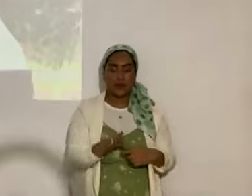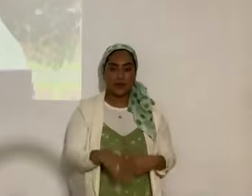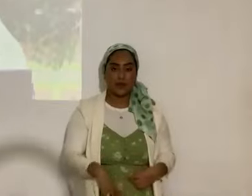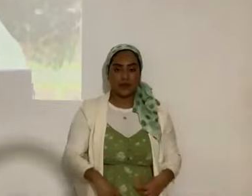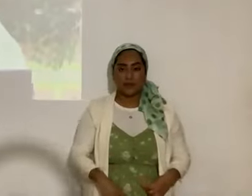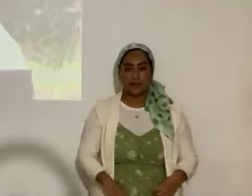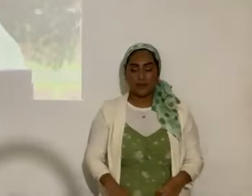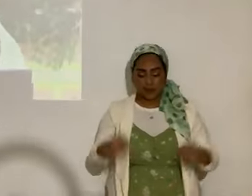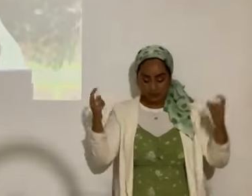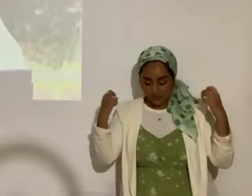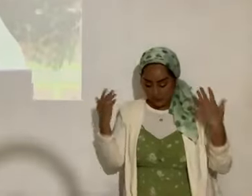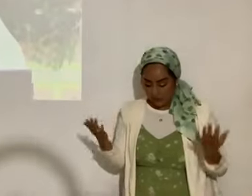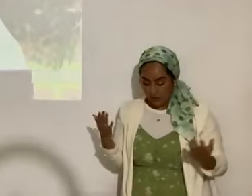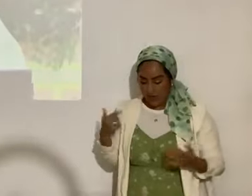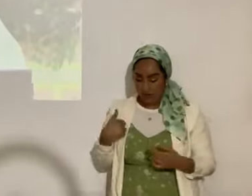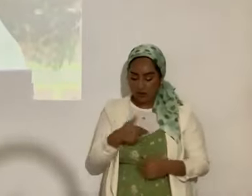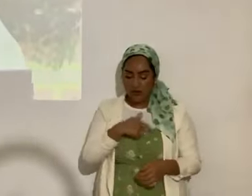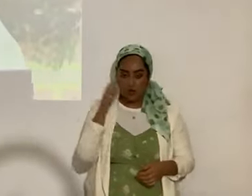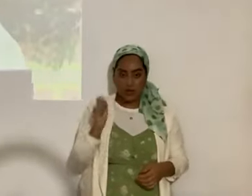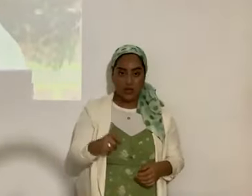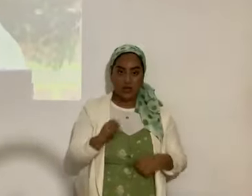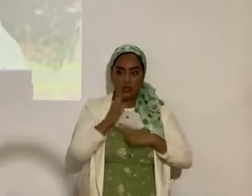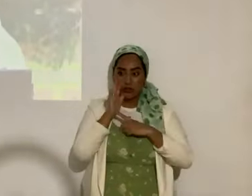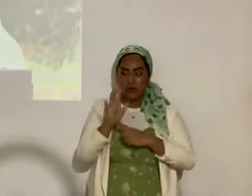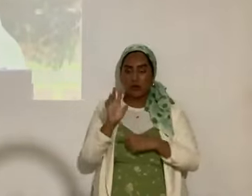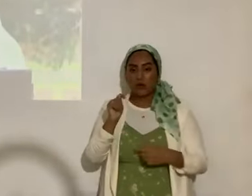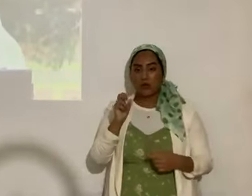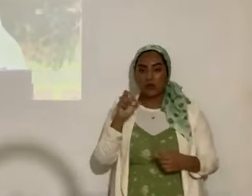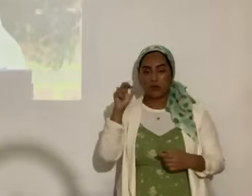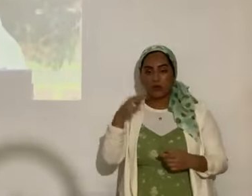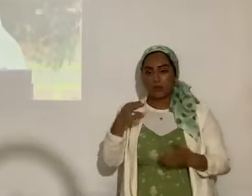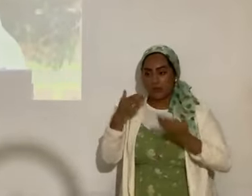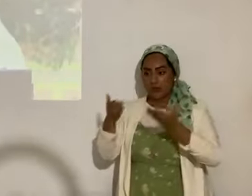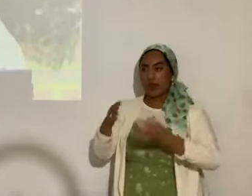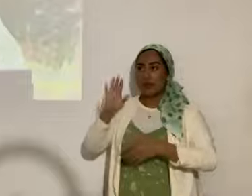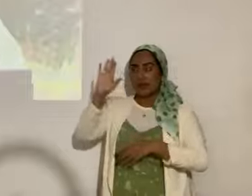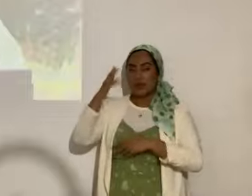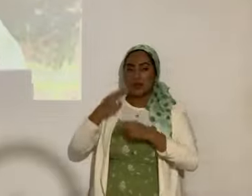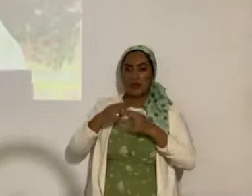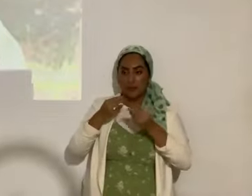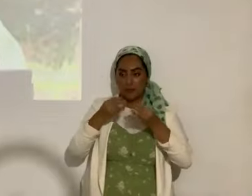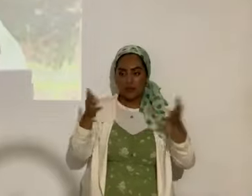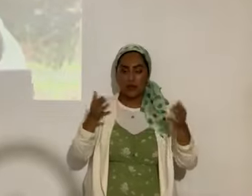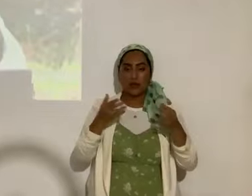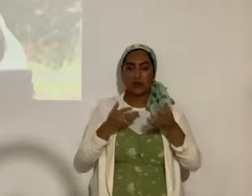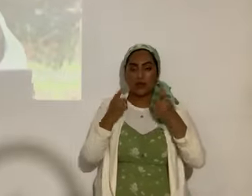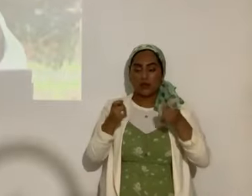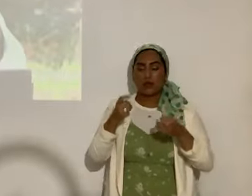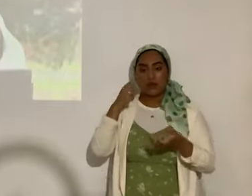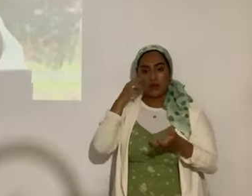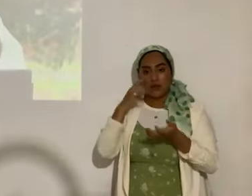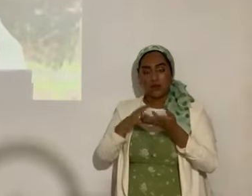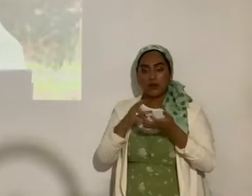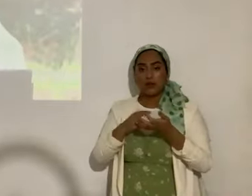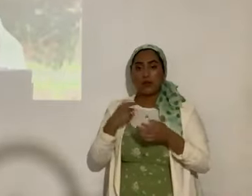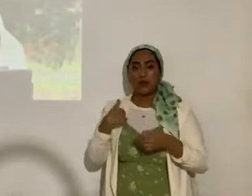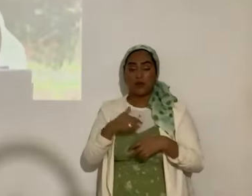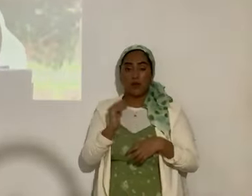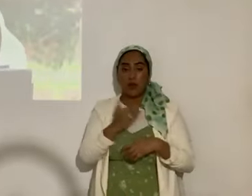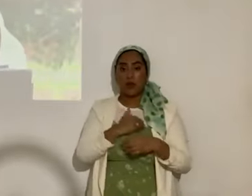Aleluya nosotros debemos transmitir la torá y dar a conocer su nombre dando testimonio porque nosotros